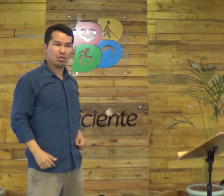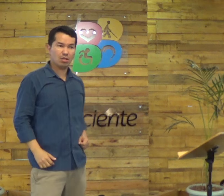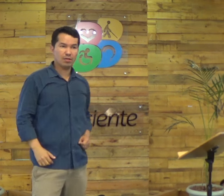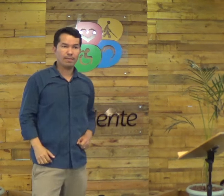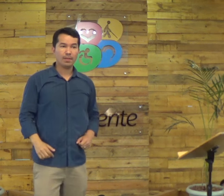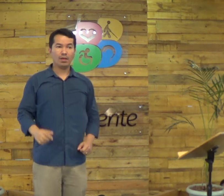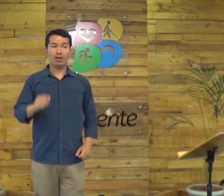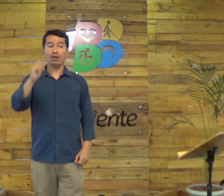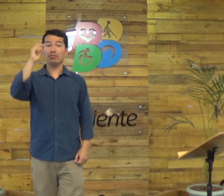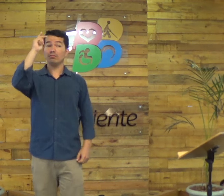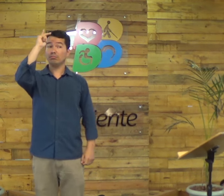meu Deus,